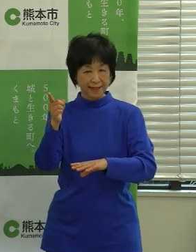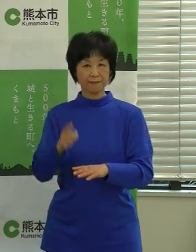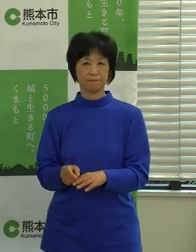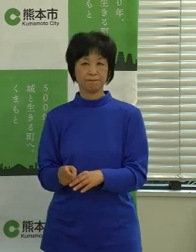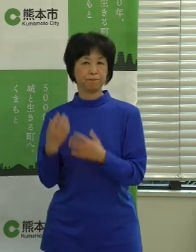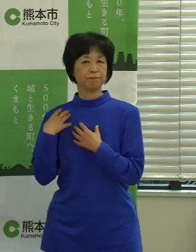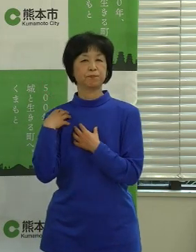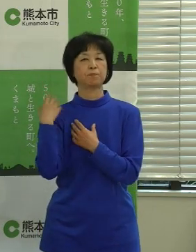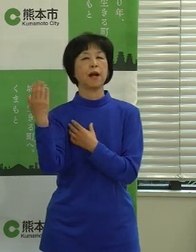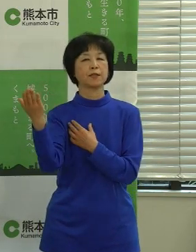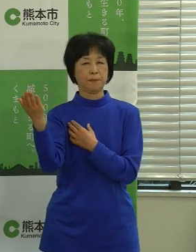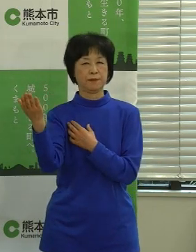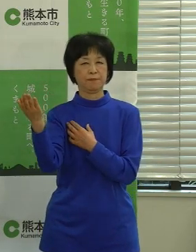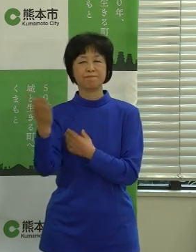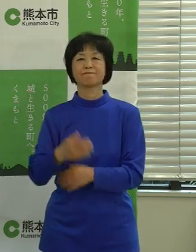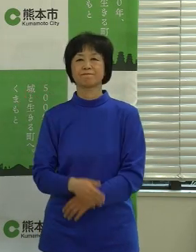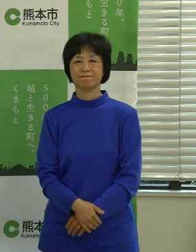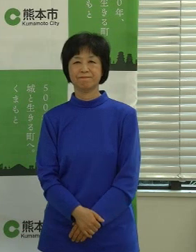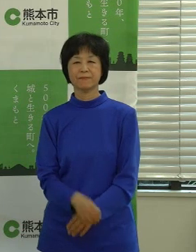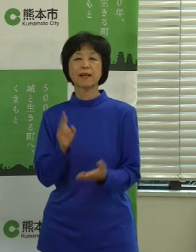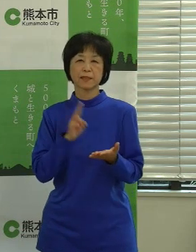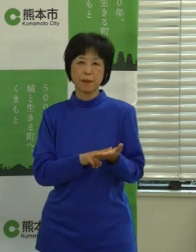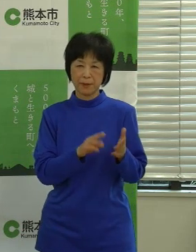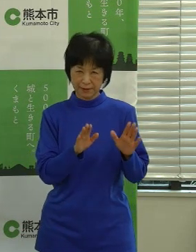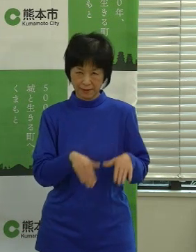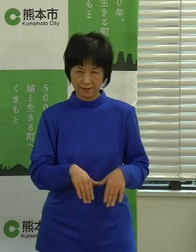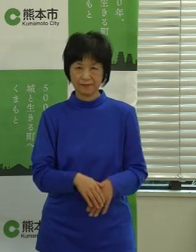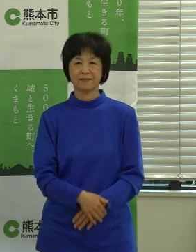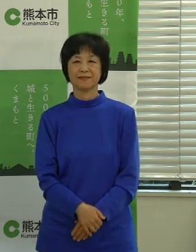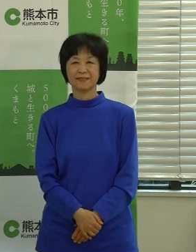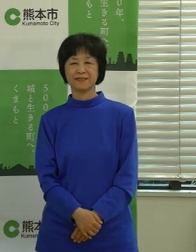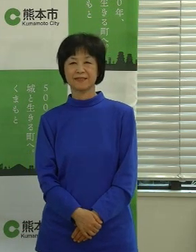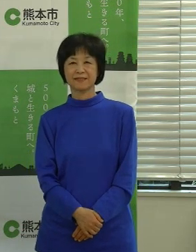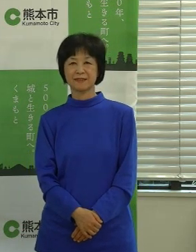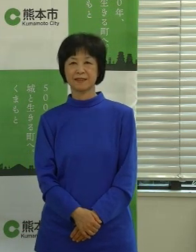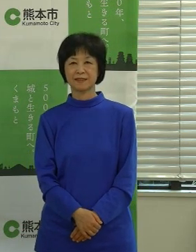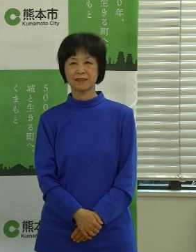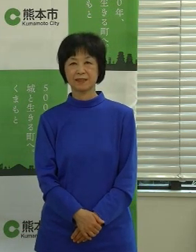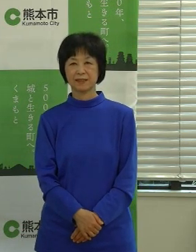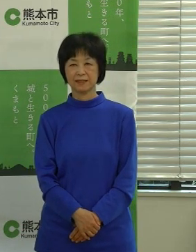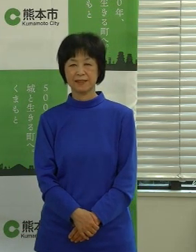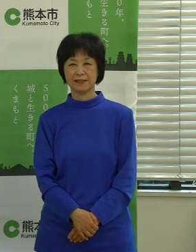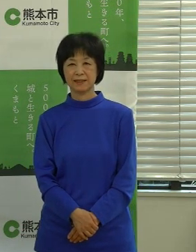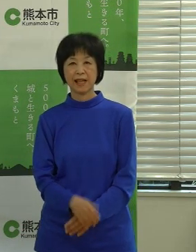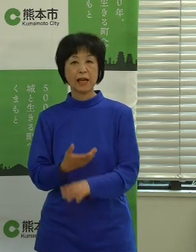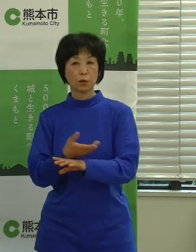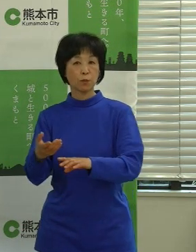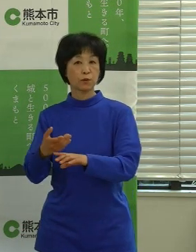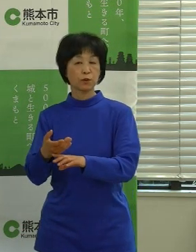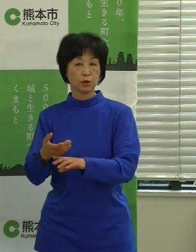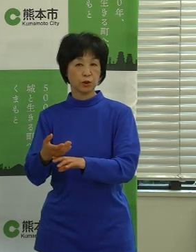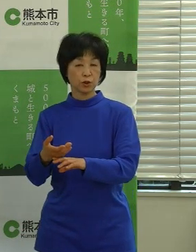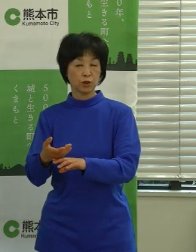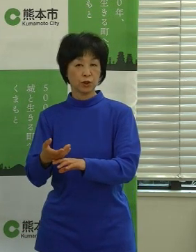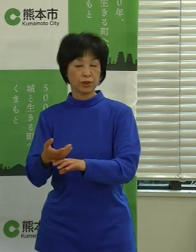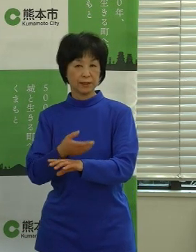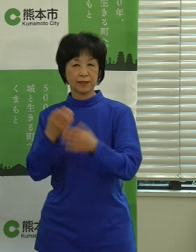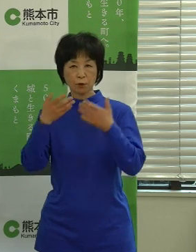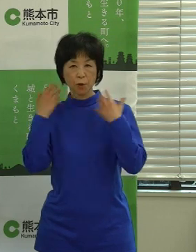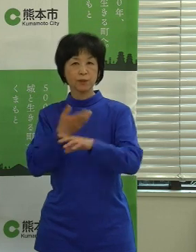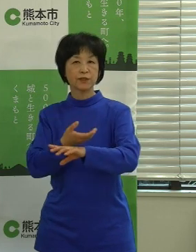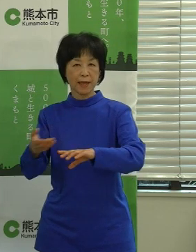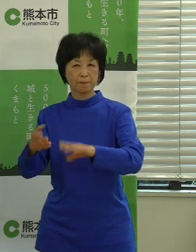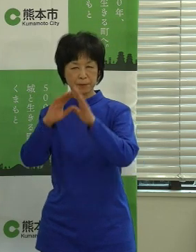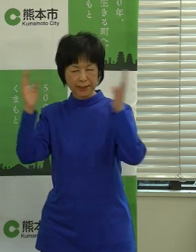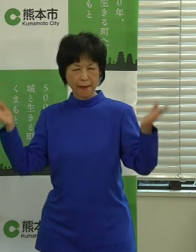任せるということにしましたんで、ただあの全面的な開園ってなると、やっぱりこの今皆さんがご協力いただいて